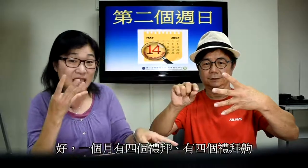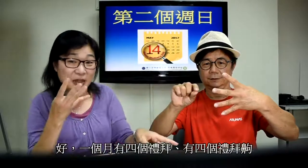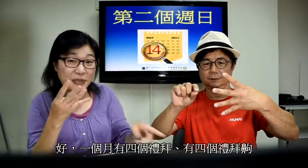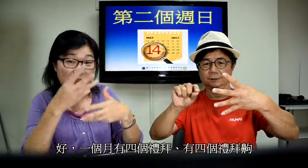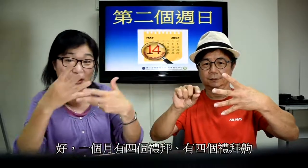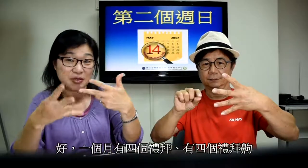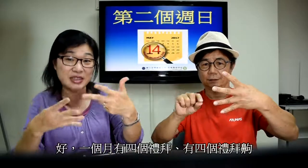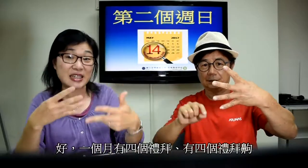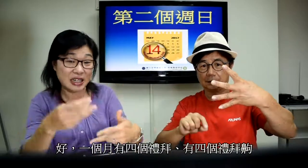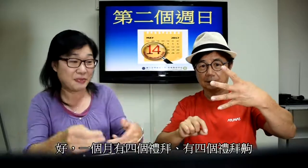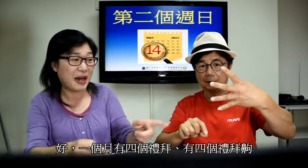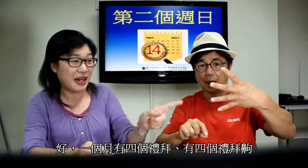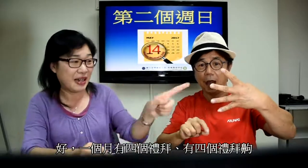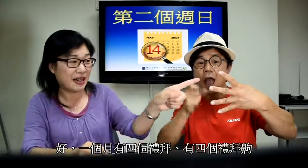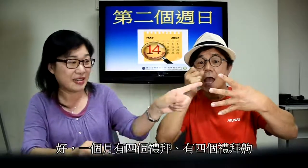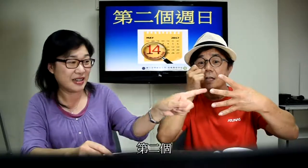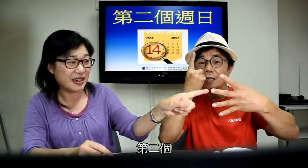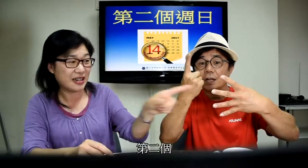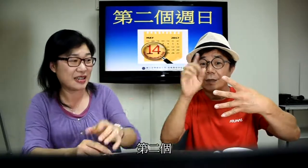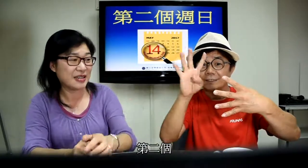拜，好，第二个，